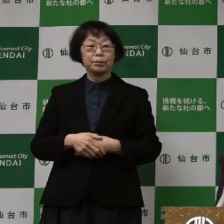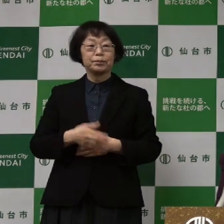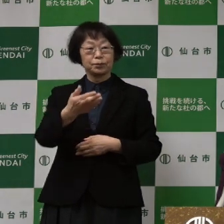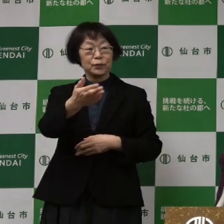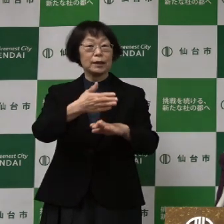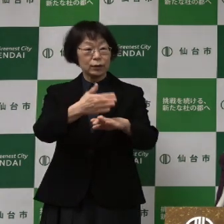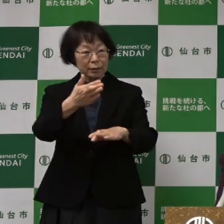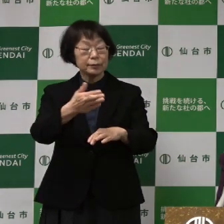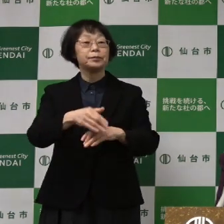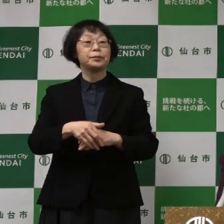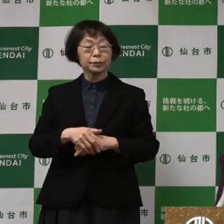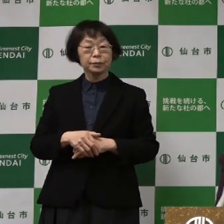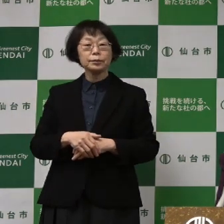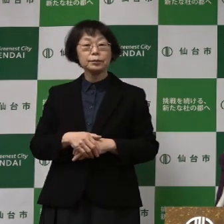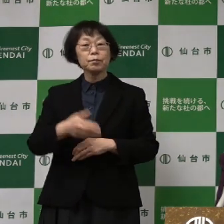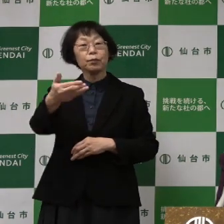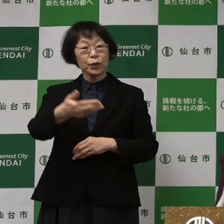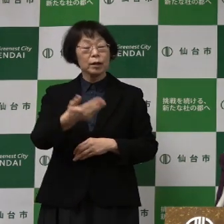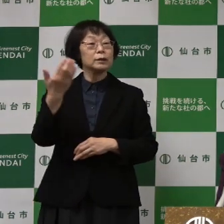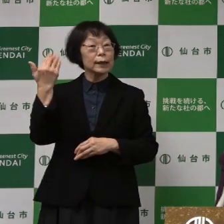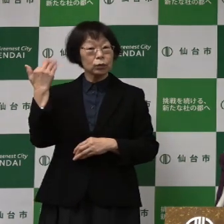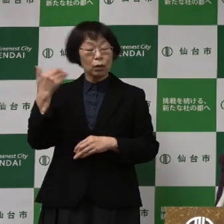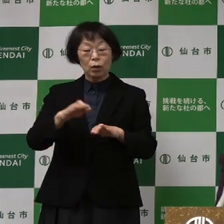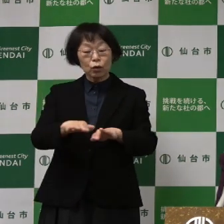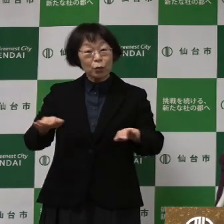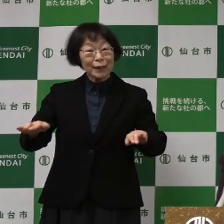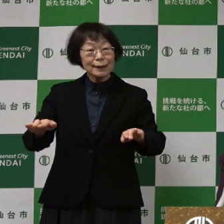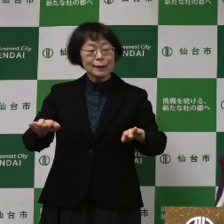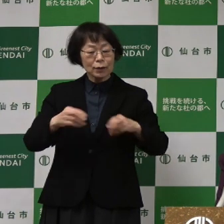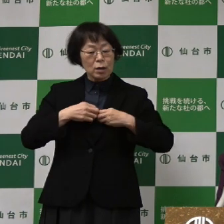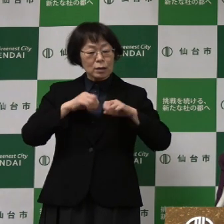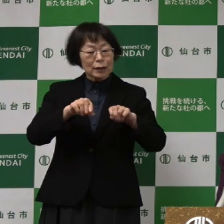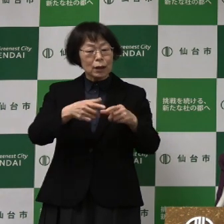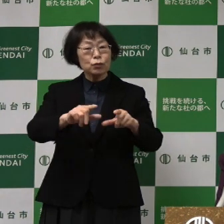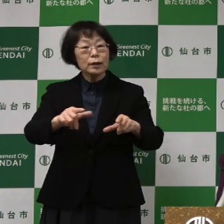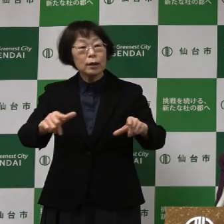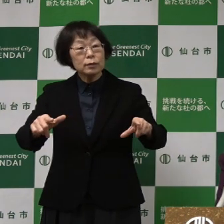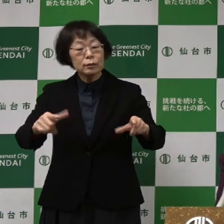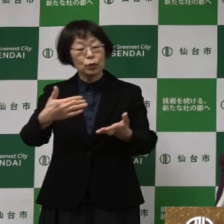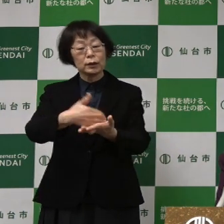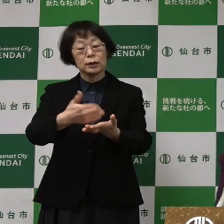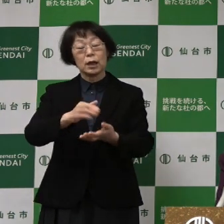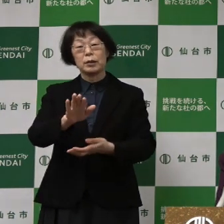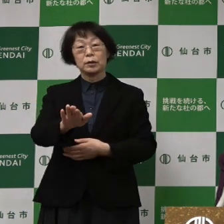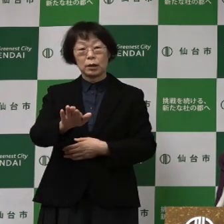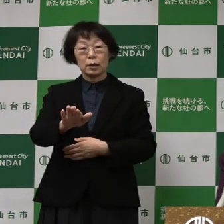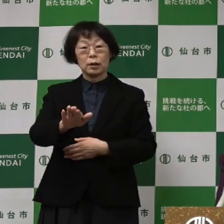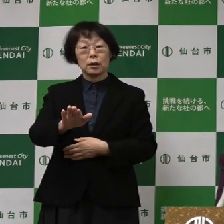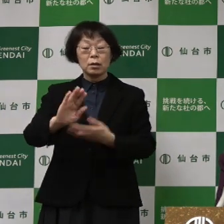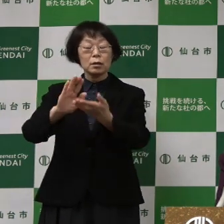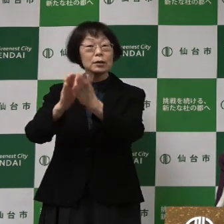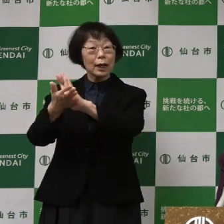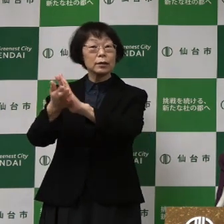。ですね、先ほど子どもたちの感染が増えているというような話もありましたけれども、県